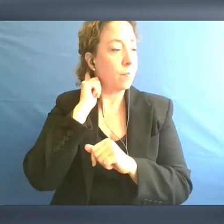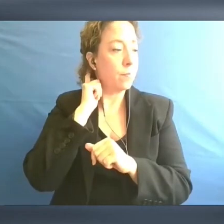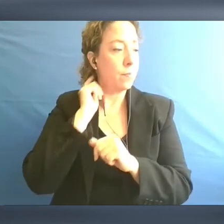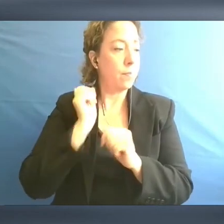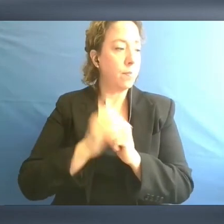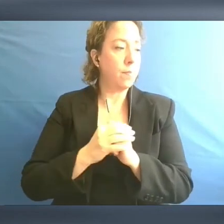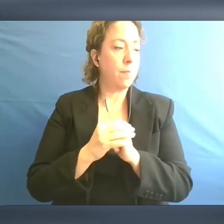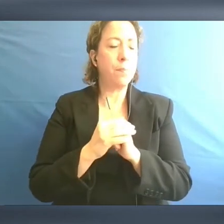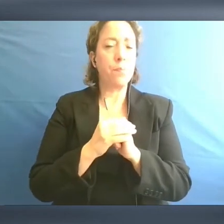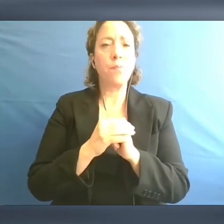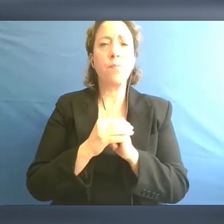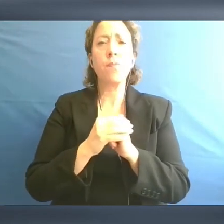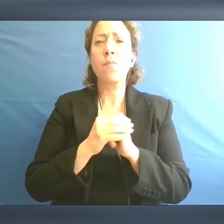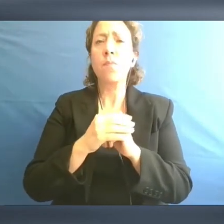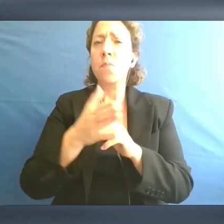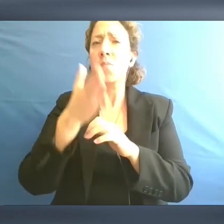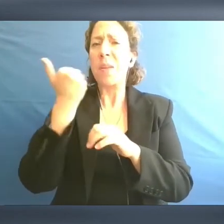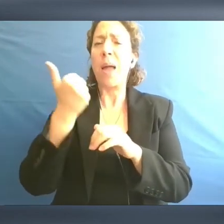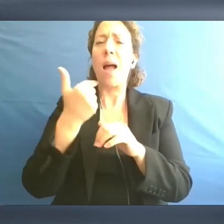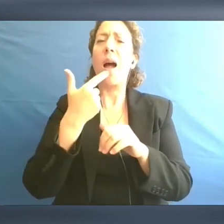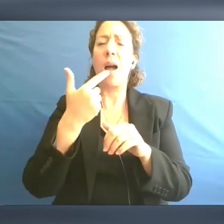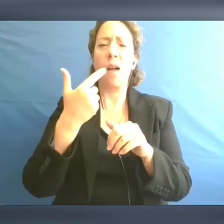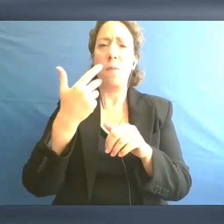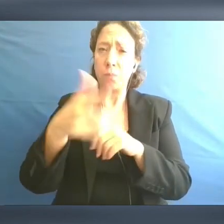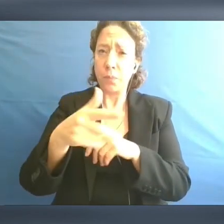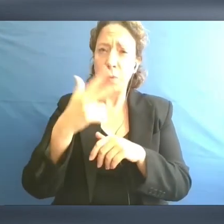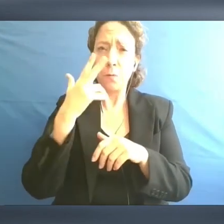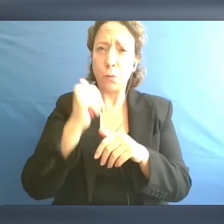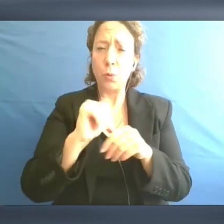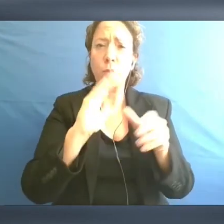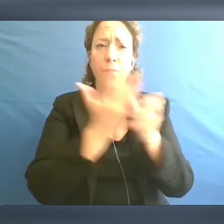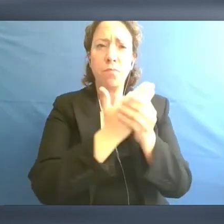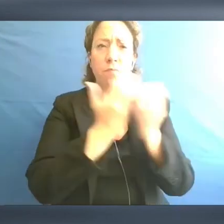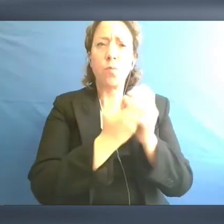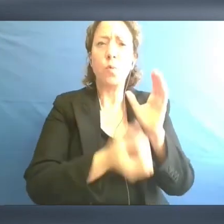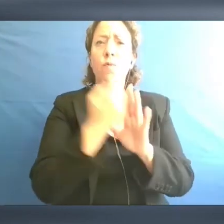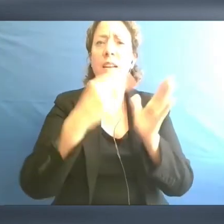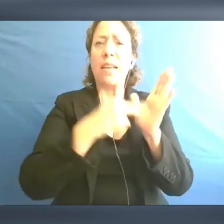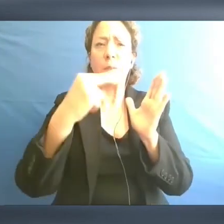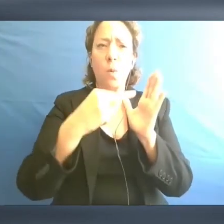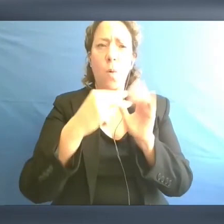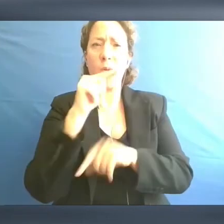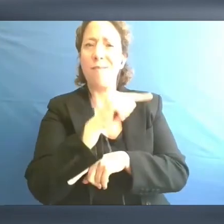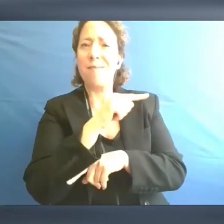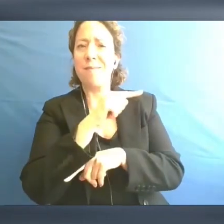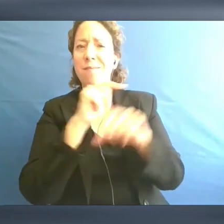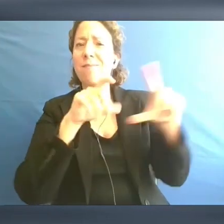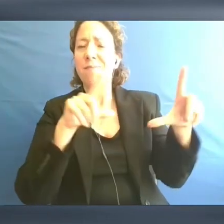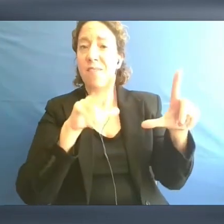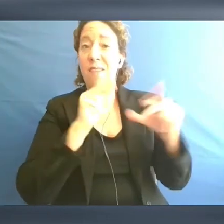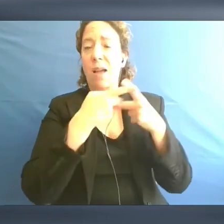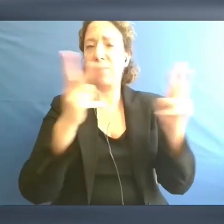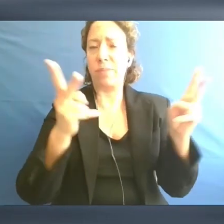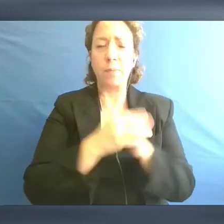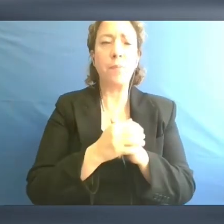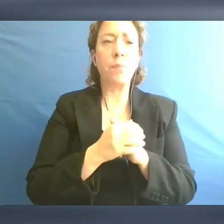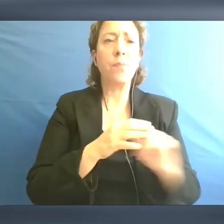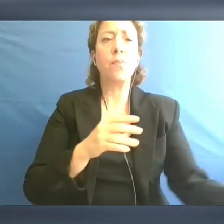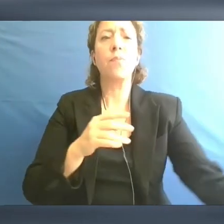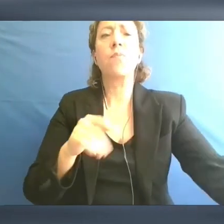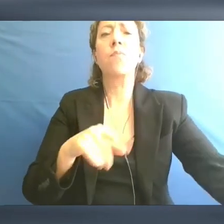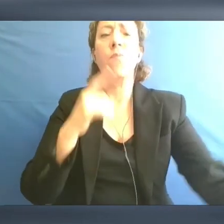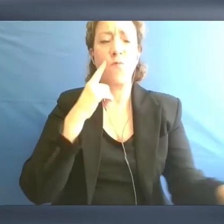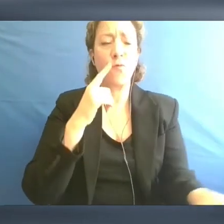Je ne sais pas si vous avez regardé les documents d'accompagnement de WCAG 2.2, la nouvelle version qui devrait bientôt sortir. Ici, on a le